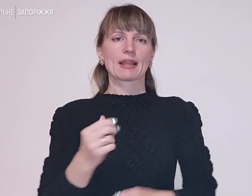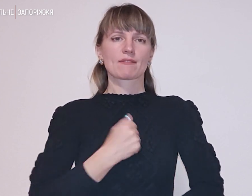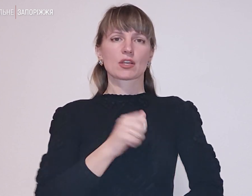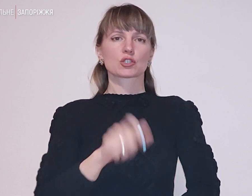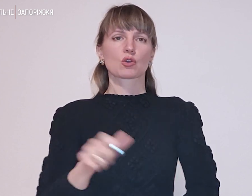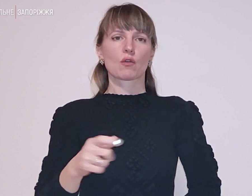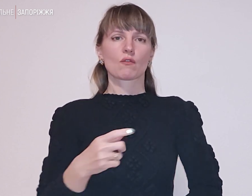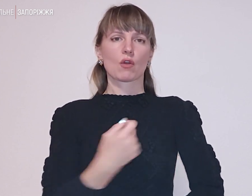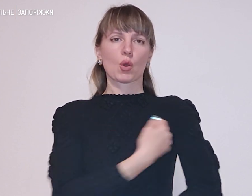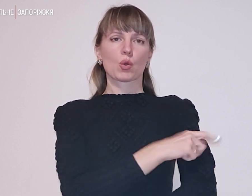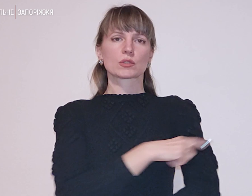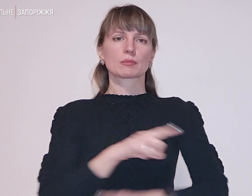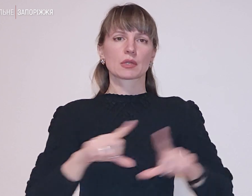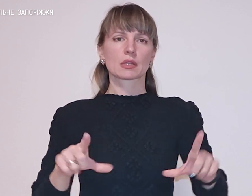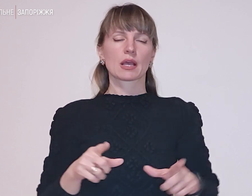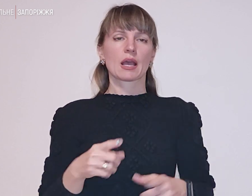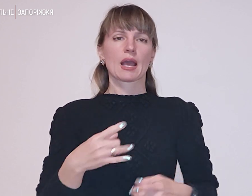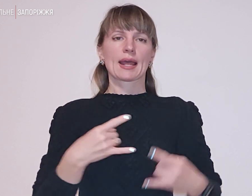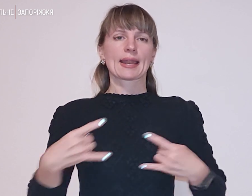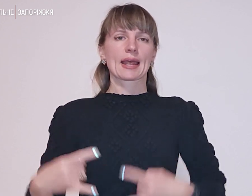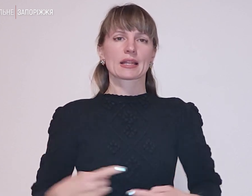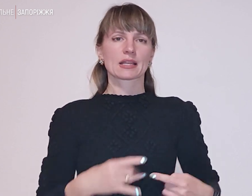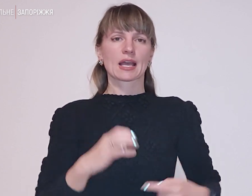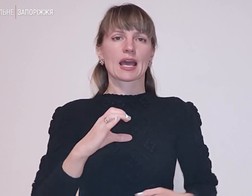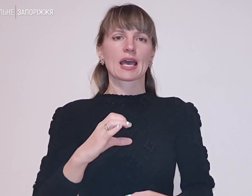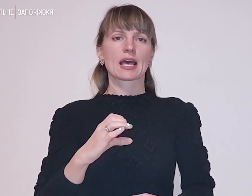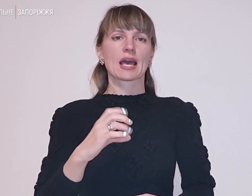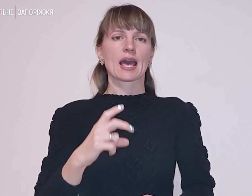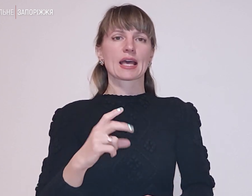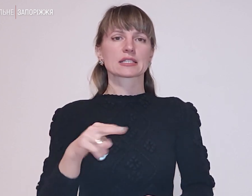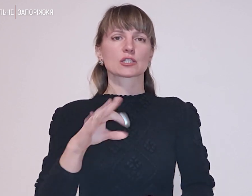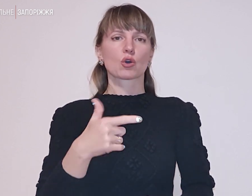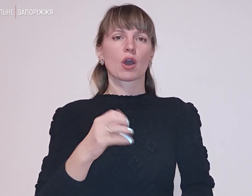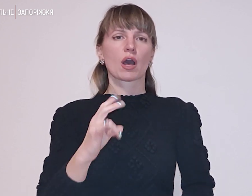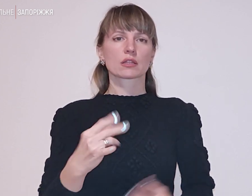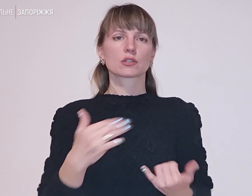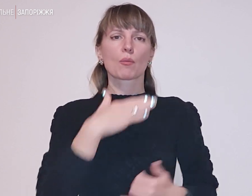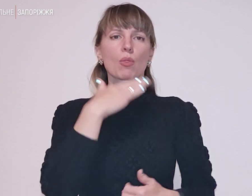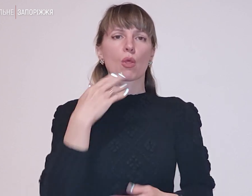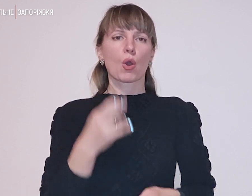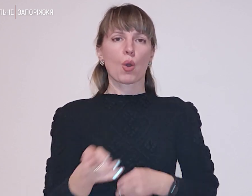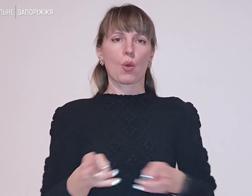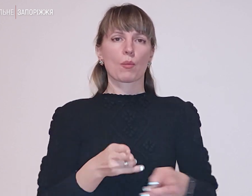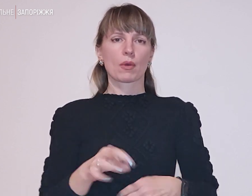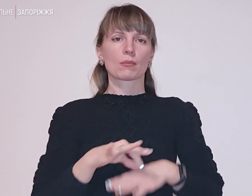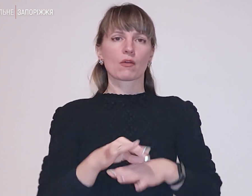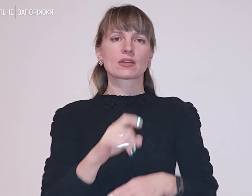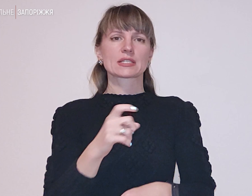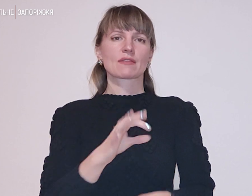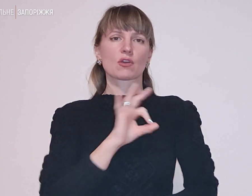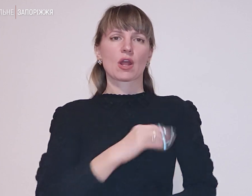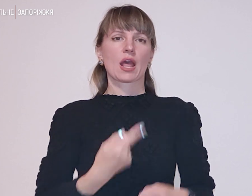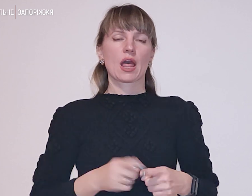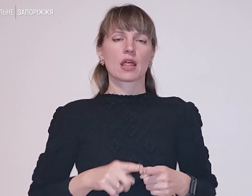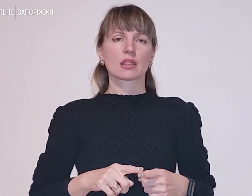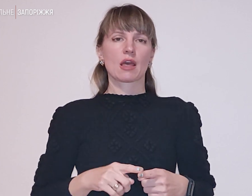військового госпіталю. Рентген-апарат С-Дуга. Зараз багато операцій проводиться з використанням цього апарату у